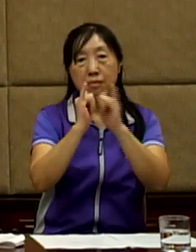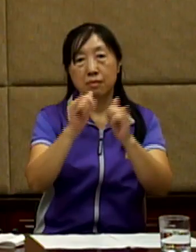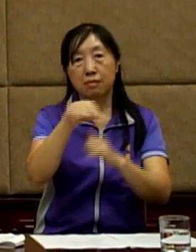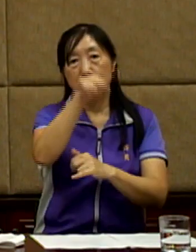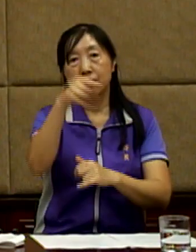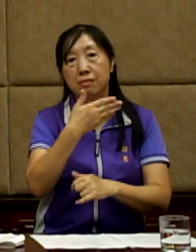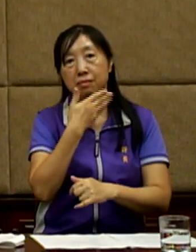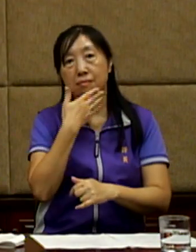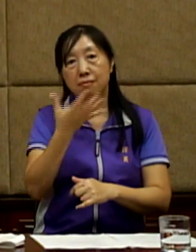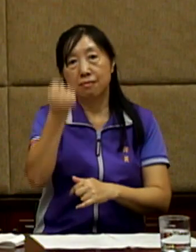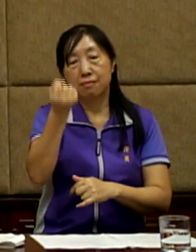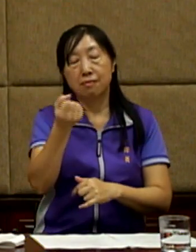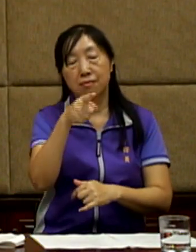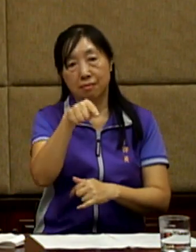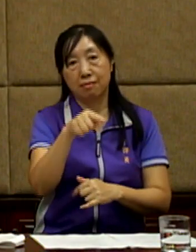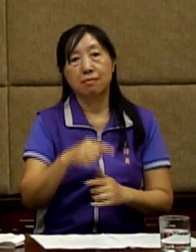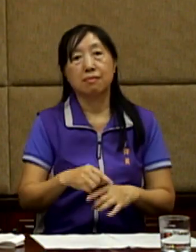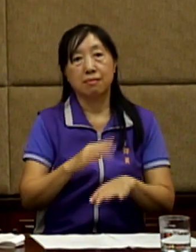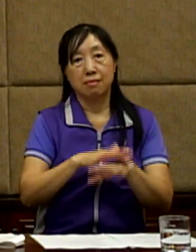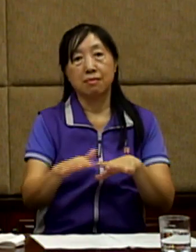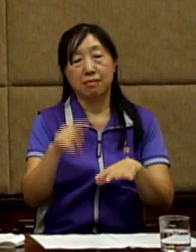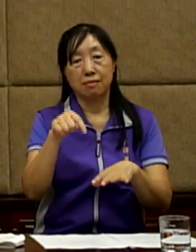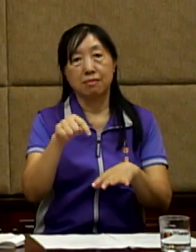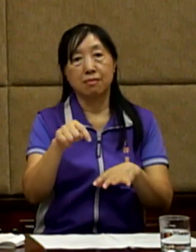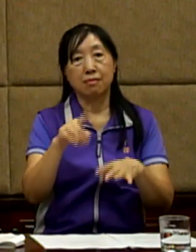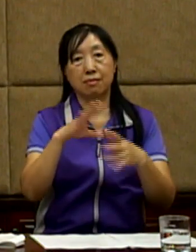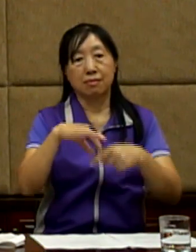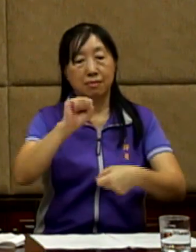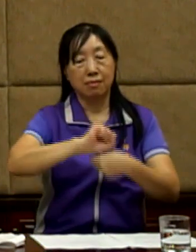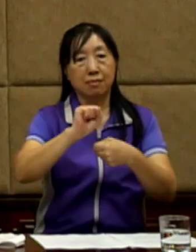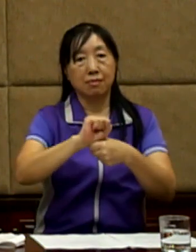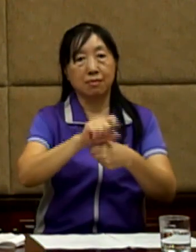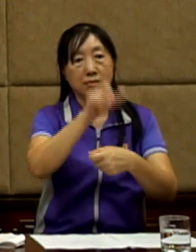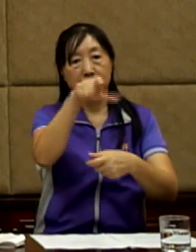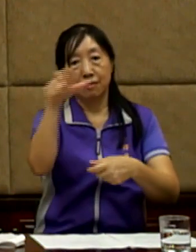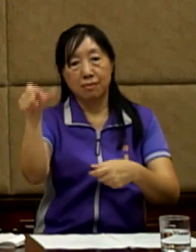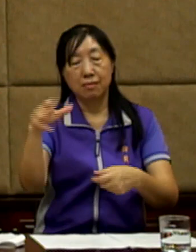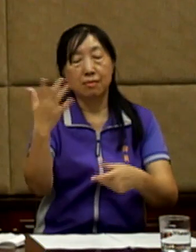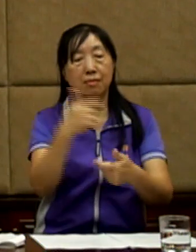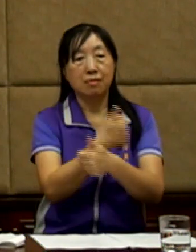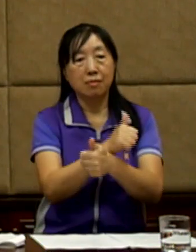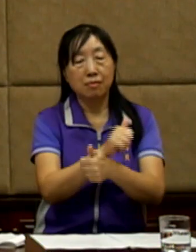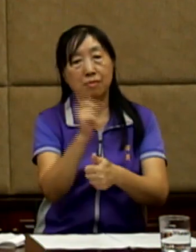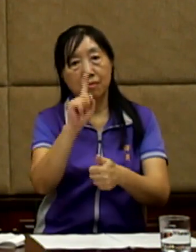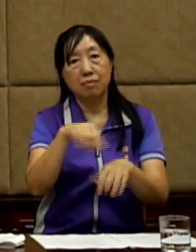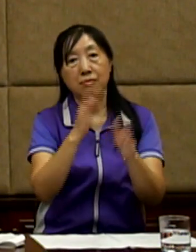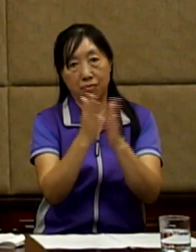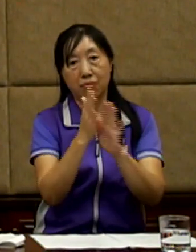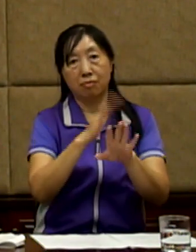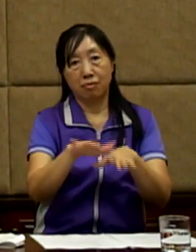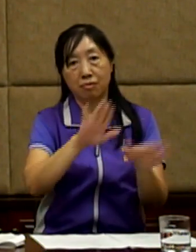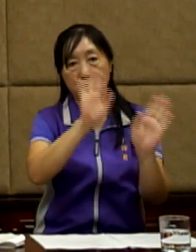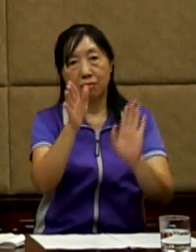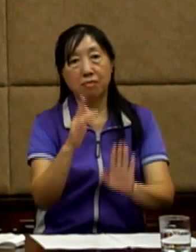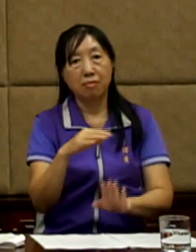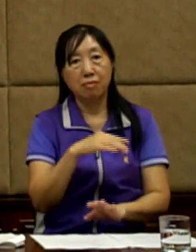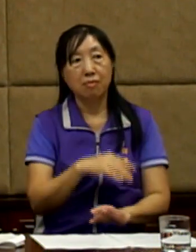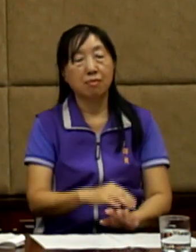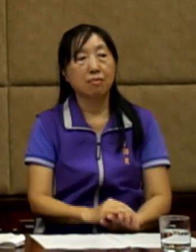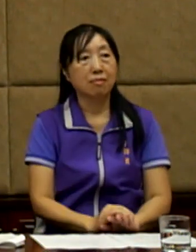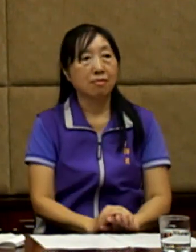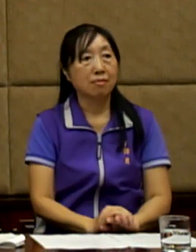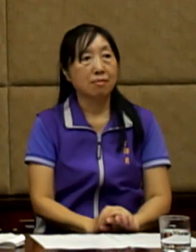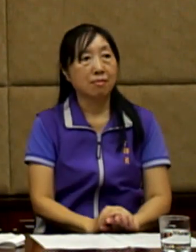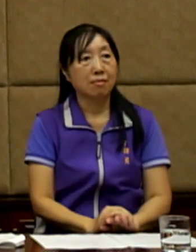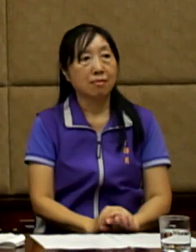是很明显的，就是我们其实这个就是累积上面个案的一些经验嘛。对。 不过我